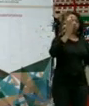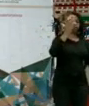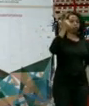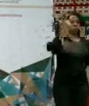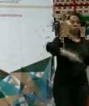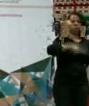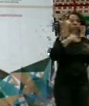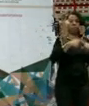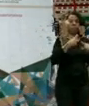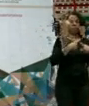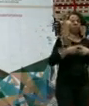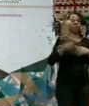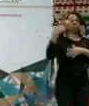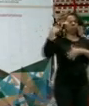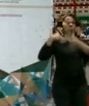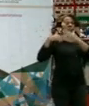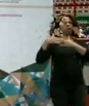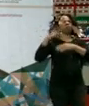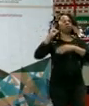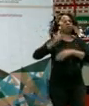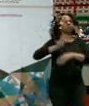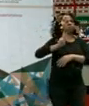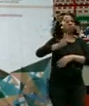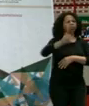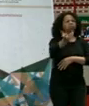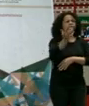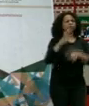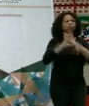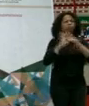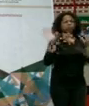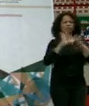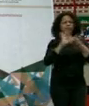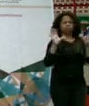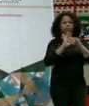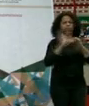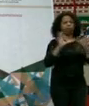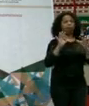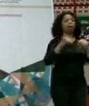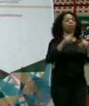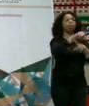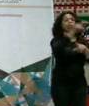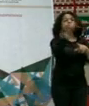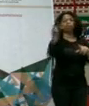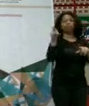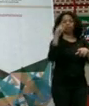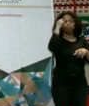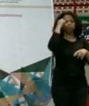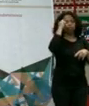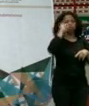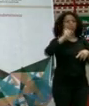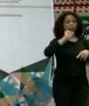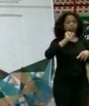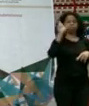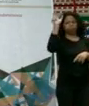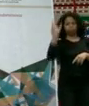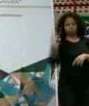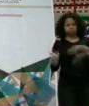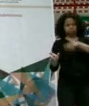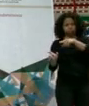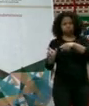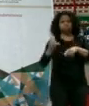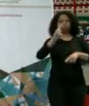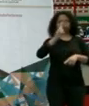coroa portuguesa. Agora, veja a situação de Dom João. Dom João está chegando no Brasil. chegando num Brasil em que as